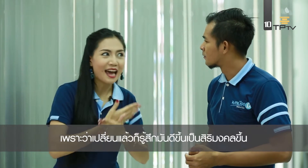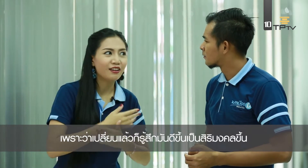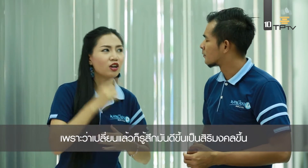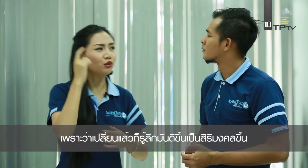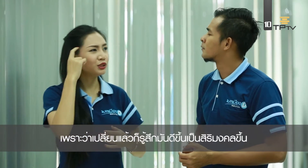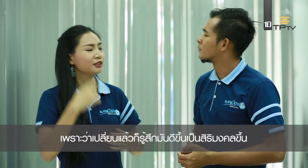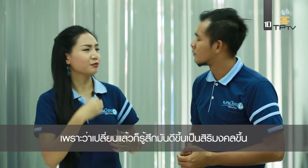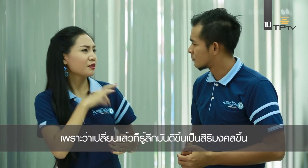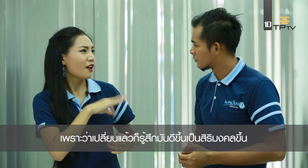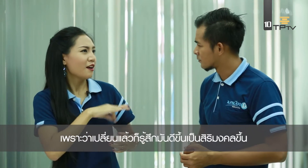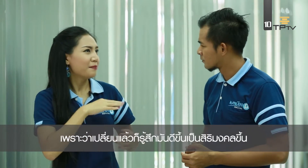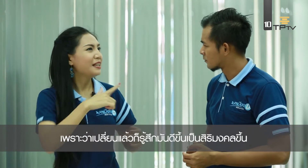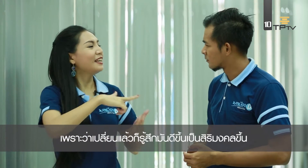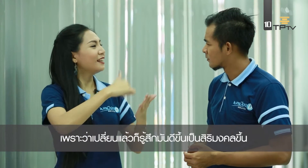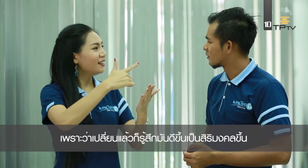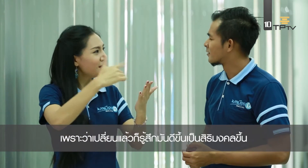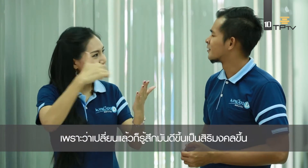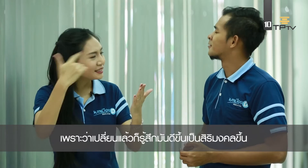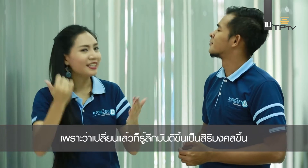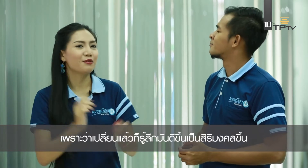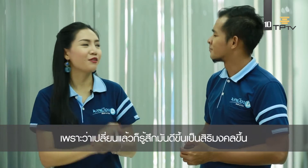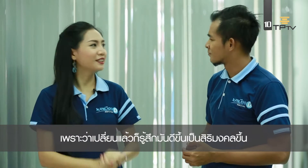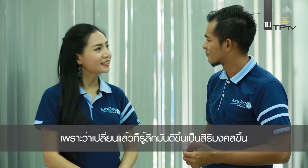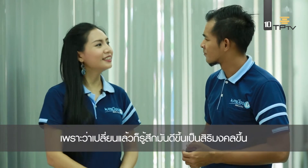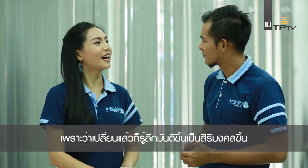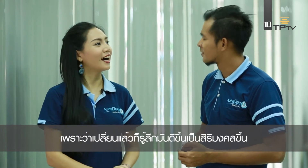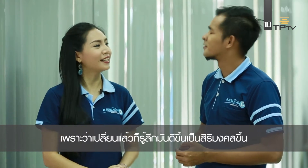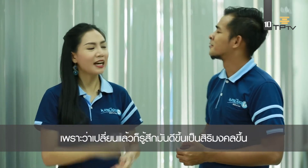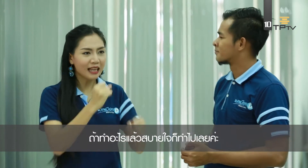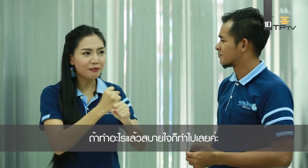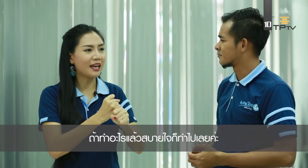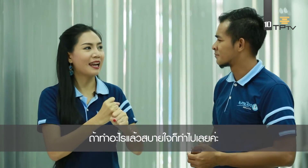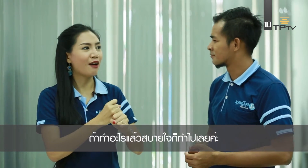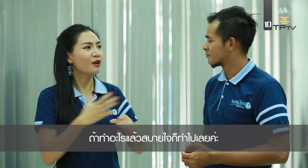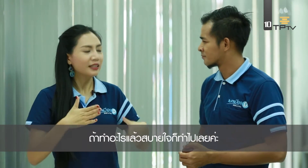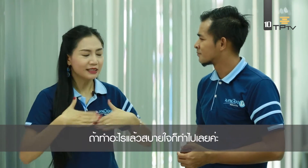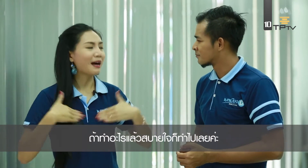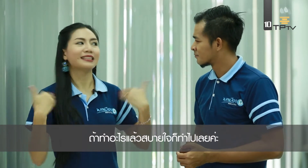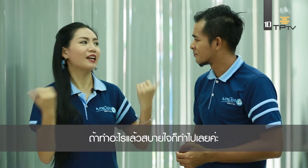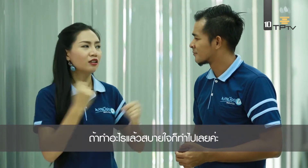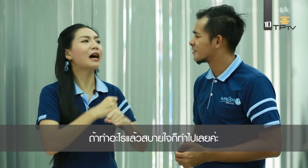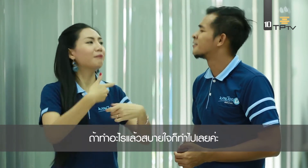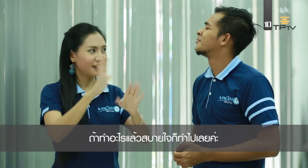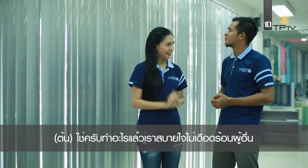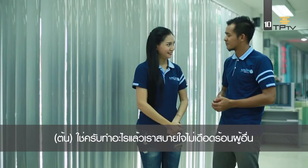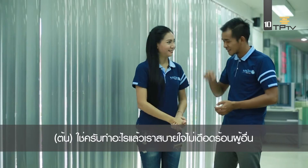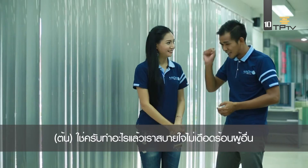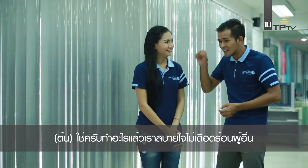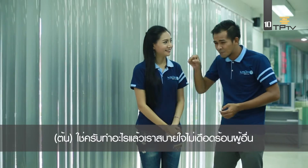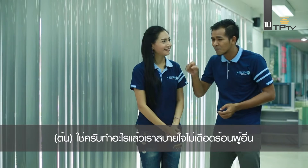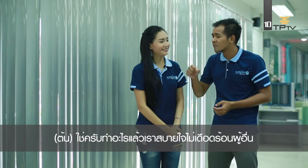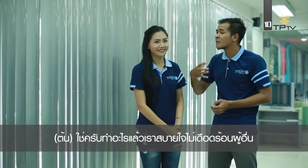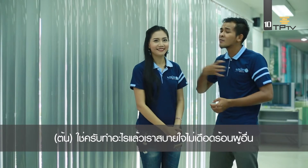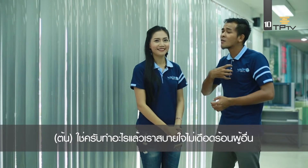ลี่ยนแล้วเนี่ยก็รู้สึกมันดีขึ้นเป็นสิริมงคลขึ้นนะคะถ้าทำอะไรแล้วสบายใจก็ทำไปเถอะค ่ ะ ใ